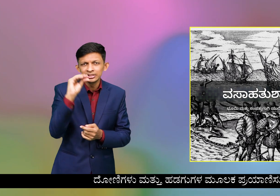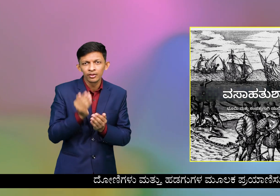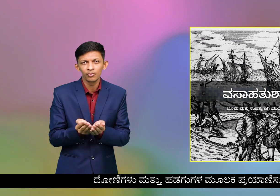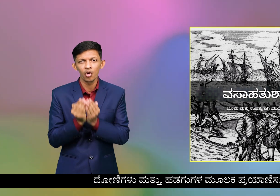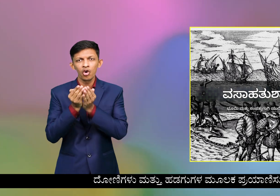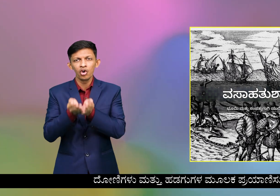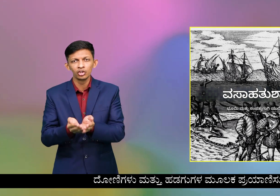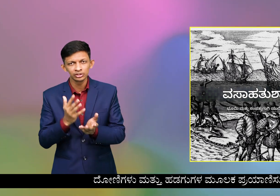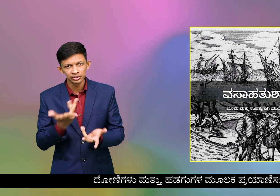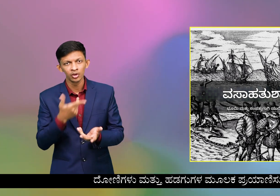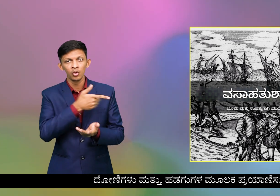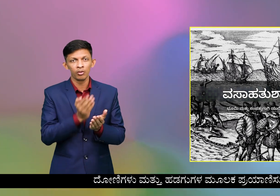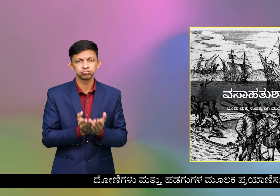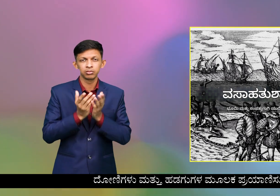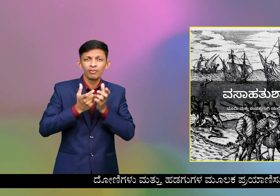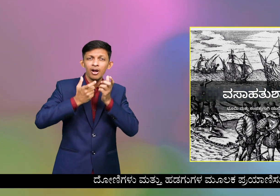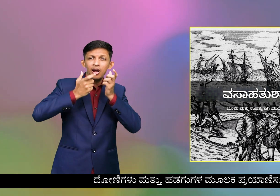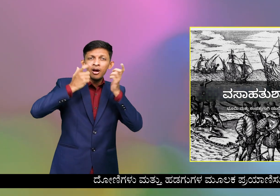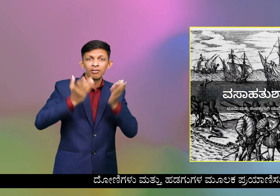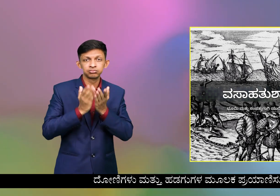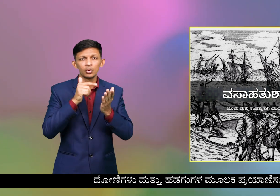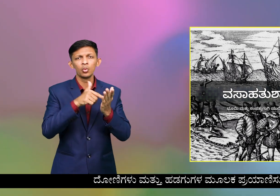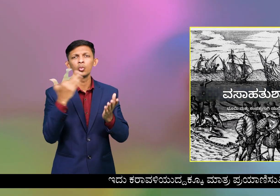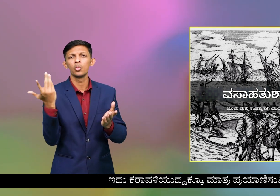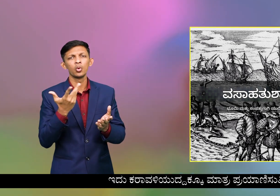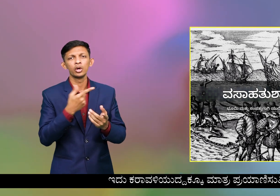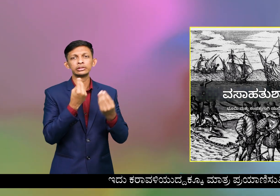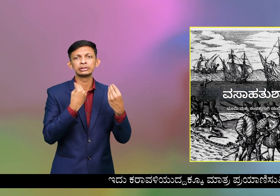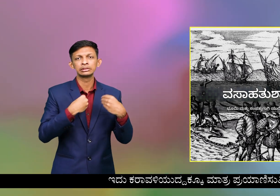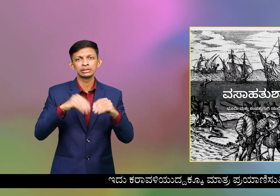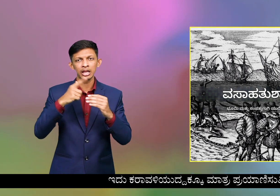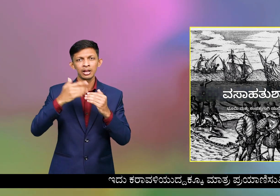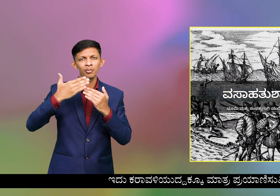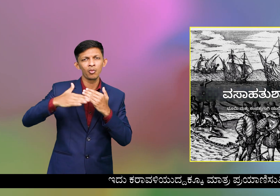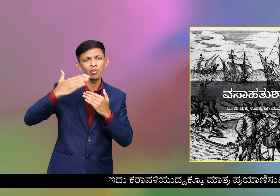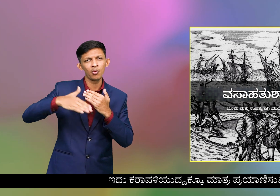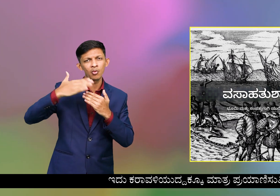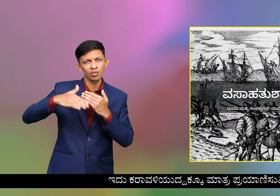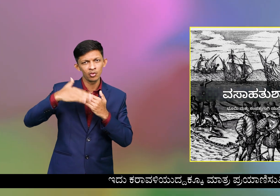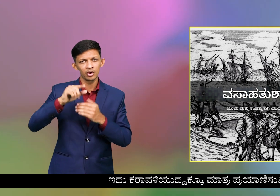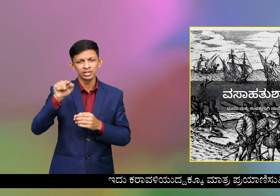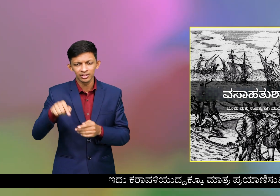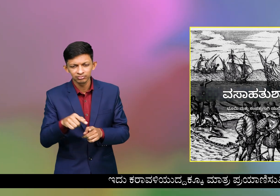ಮತ್ತು ಹಡಗುಗಳ ಮೂಲಕ ಪ್ರಯಾಣಿಸುತ್ತಿದ್ದರು. ಇದು ಕರಾವಳಿಯುದ್ದಕ್ಕೂ ಮಾತ್ರ ಪ್ರಯಾಣಿಸುತ್ತಿತ್ತು.